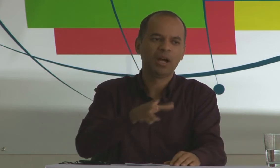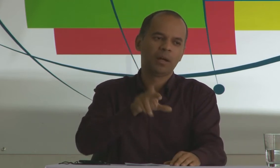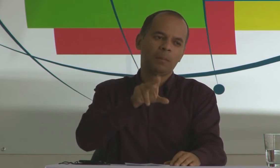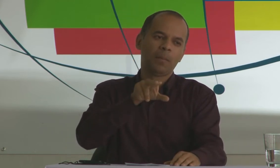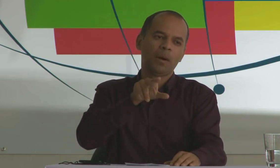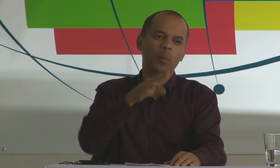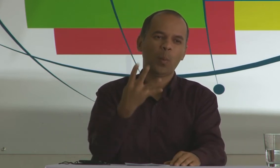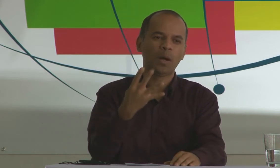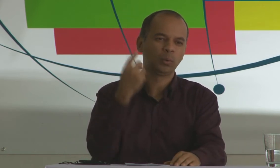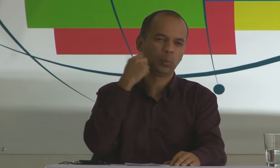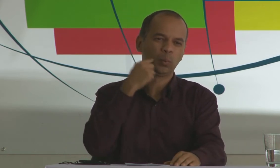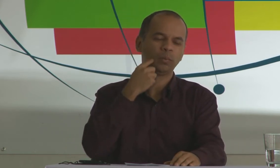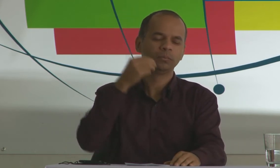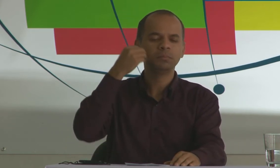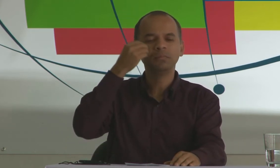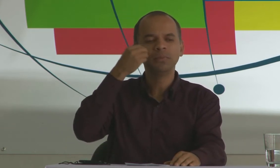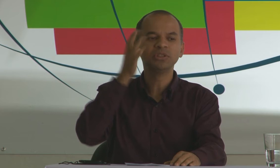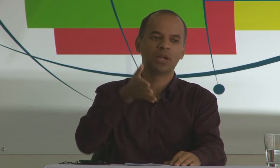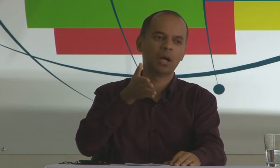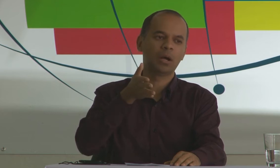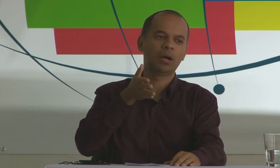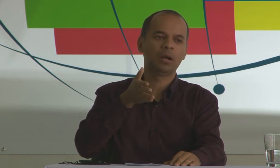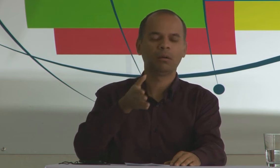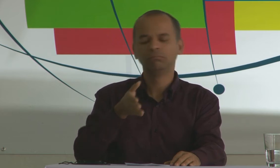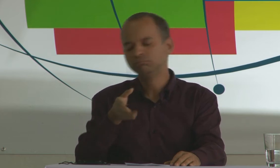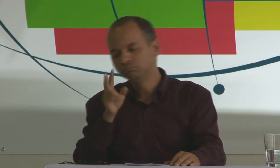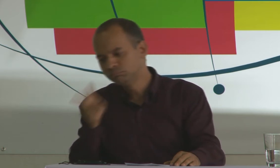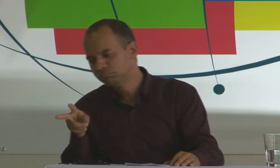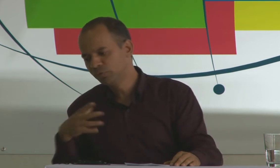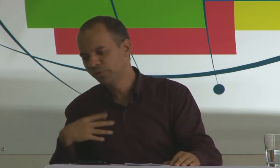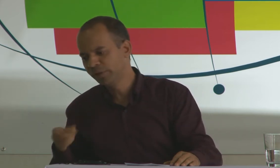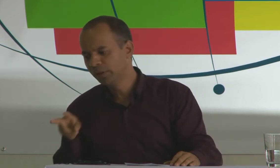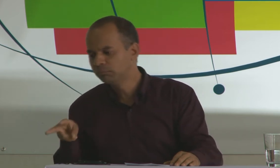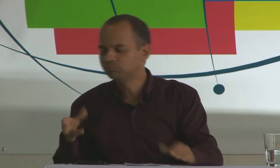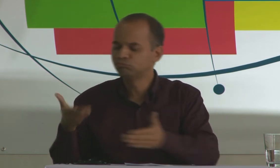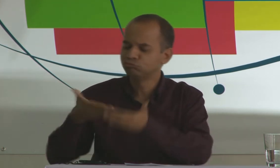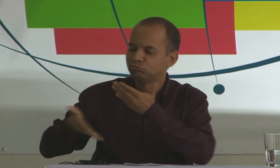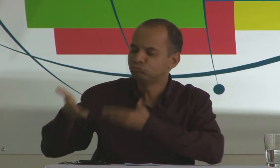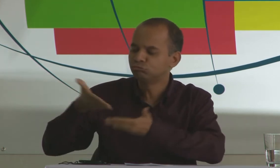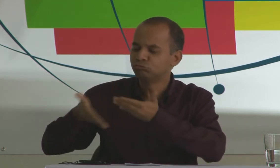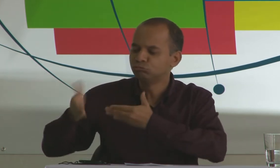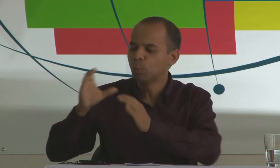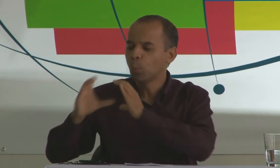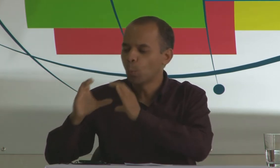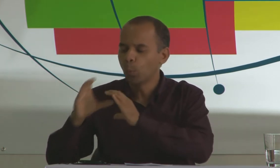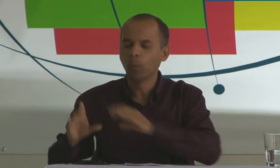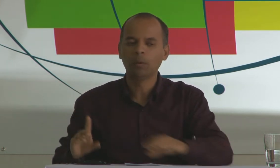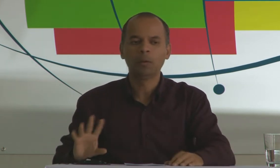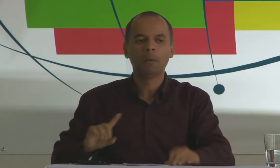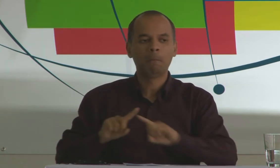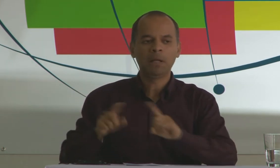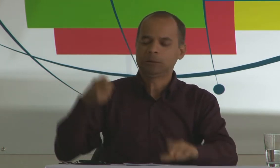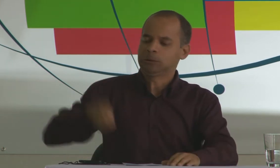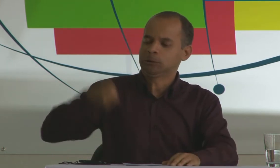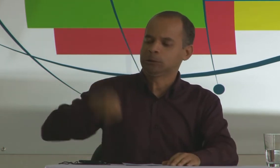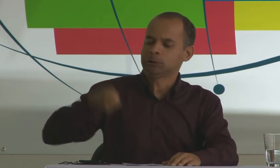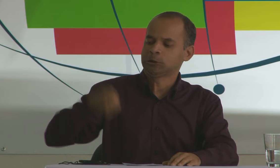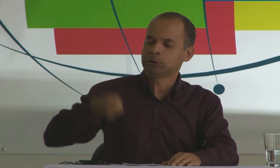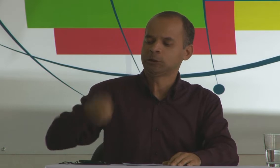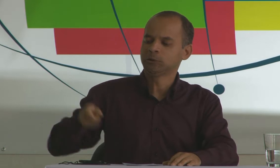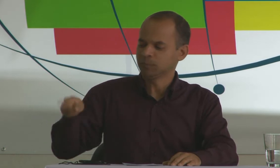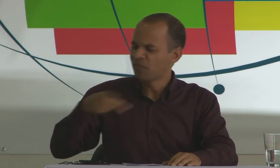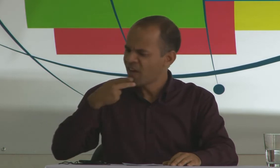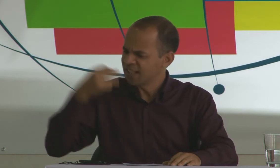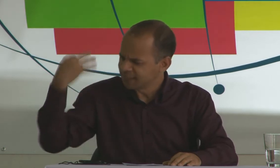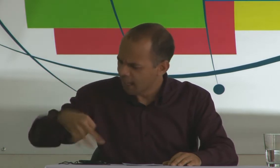que prejudicaria a comunicação dos surdos. E o mesmo aconteceu com os meus tios, porque não tiveram essa experiência, né? Não tiveram esse contato de interagir e comunicar